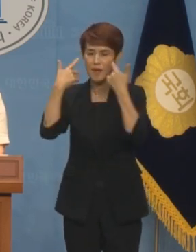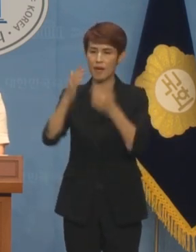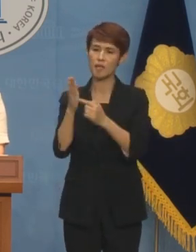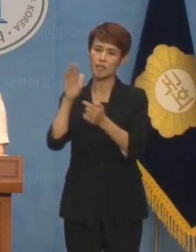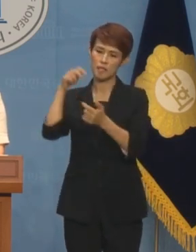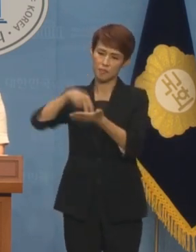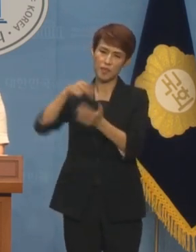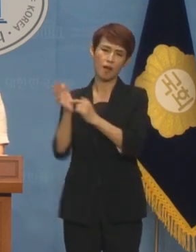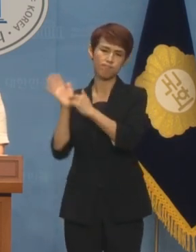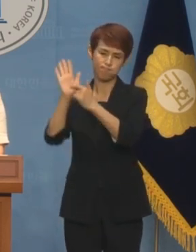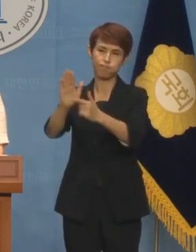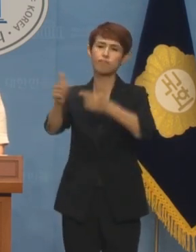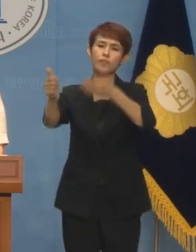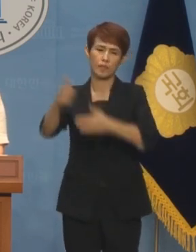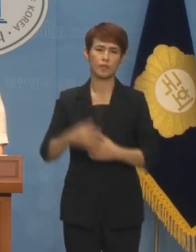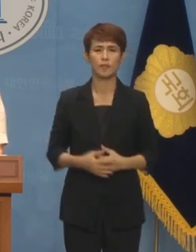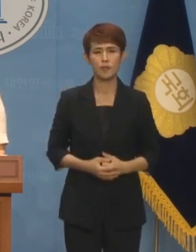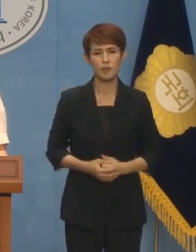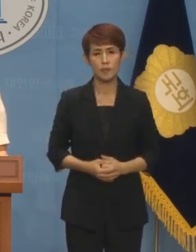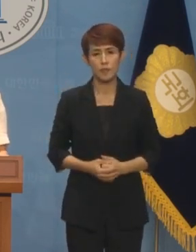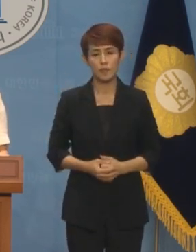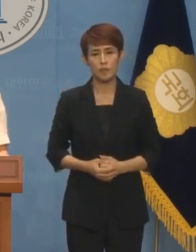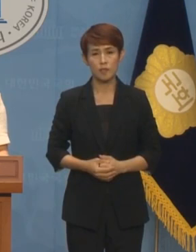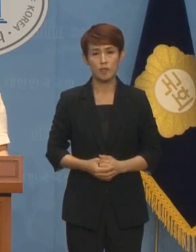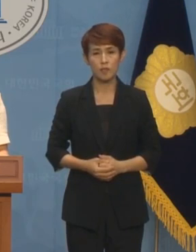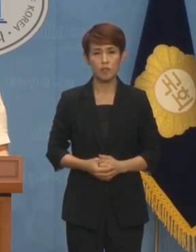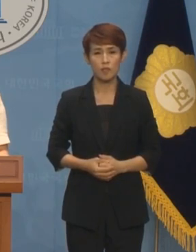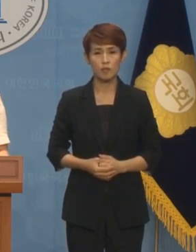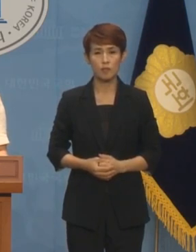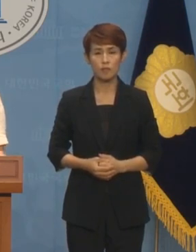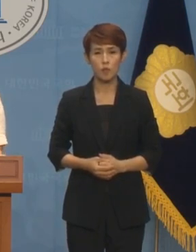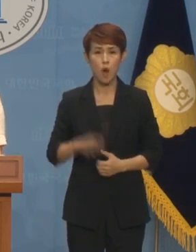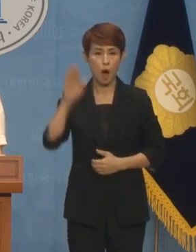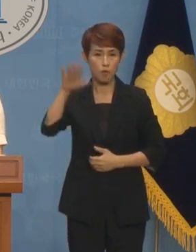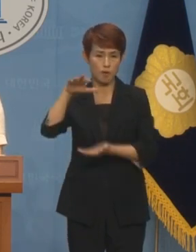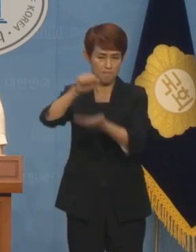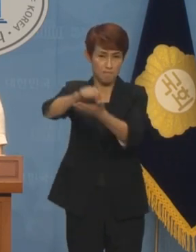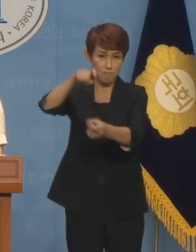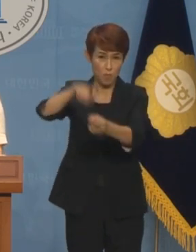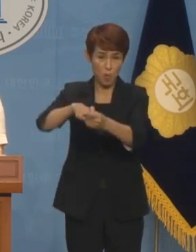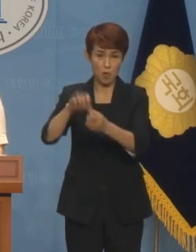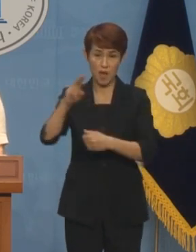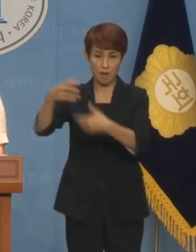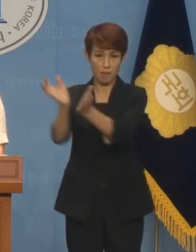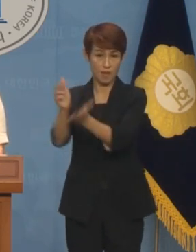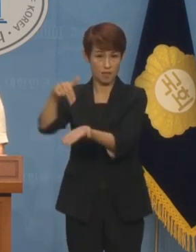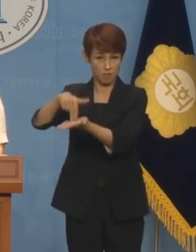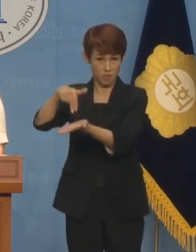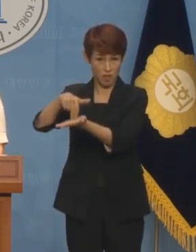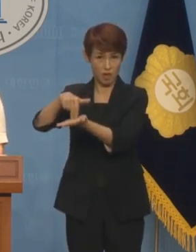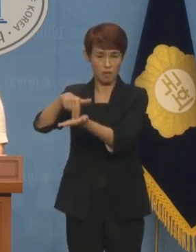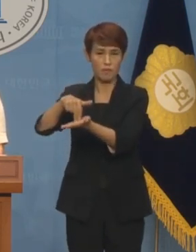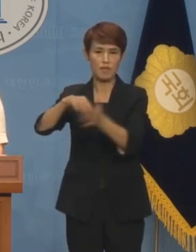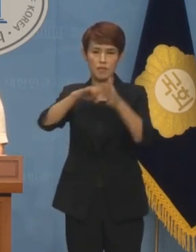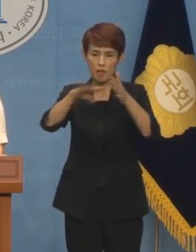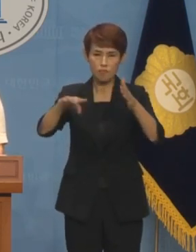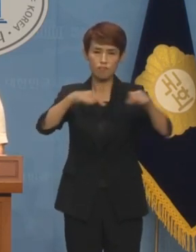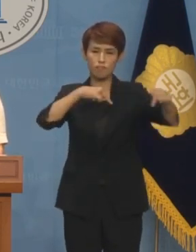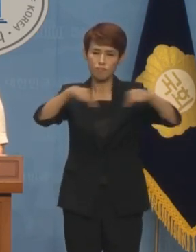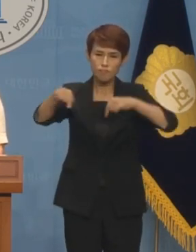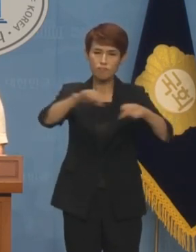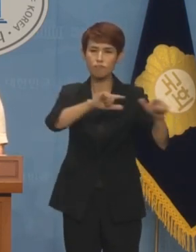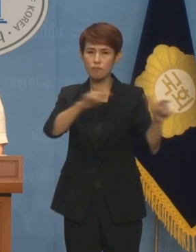입장을 표명해야 합니다. 나아가 집권을 목표로 하는 유력한 야당으로서 조세와 재정정책에